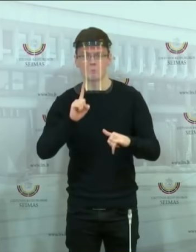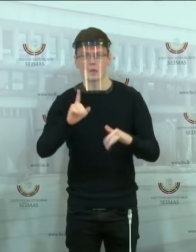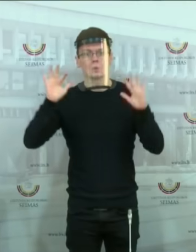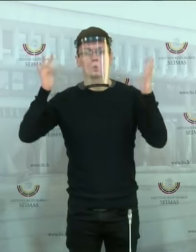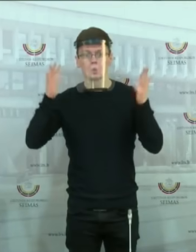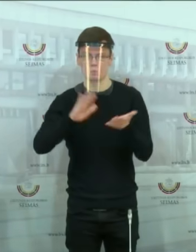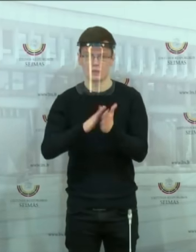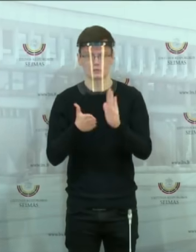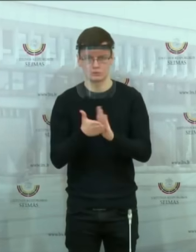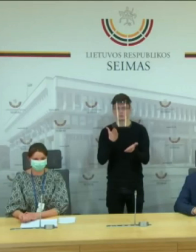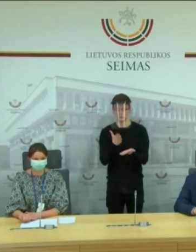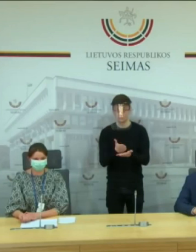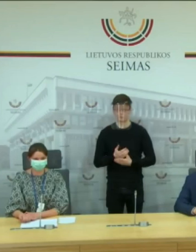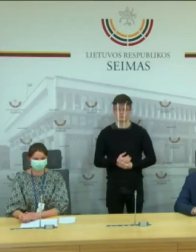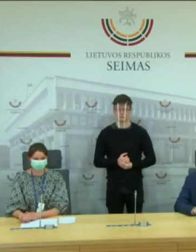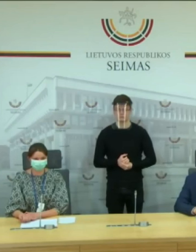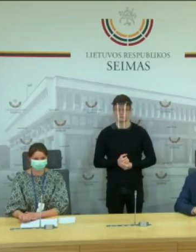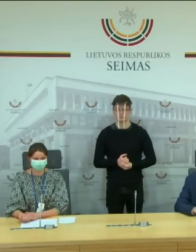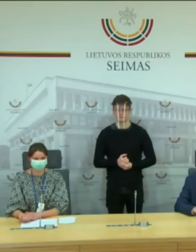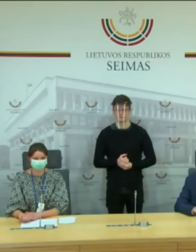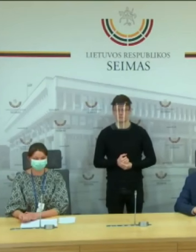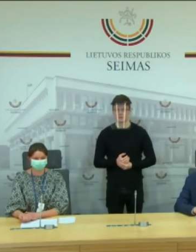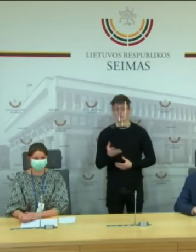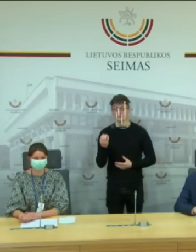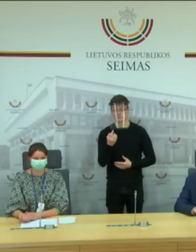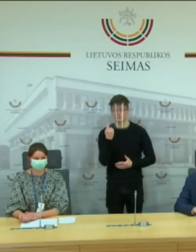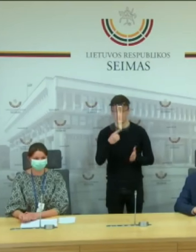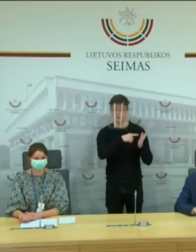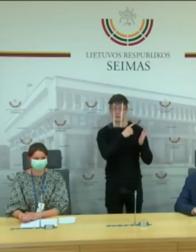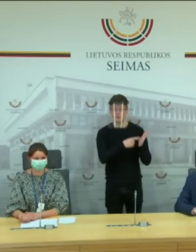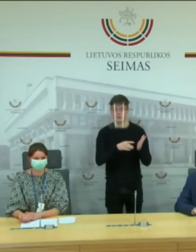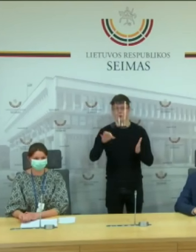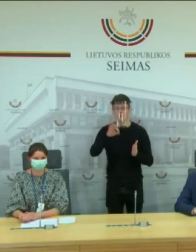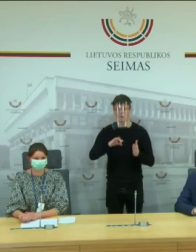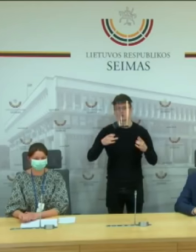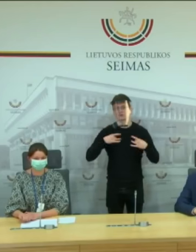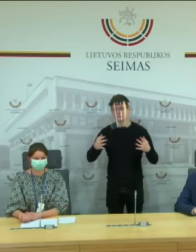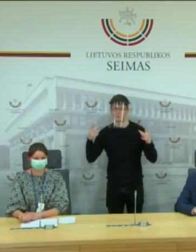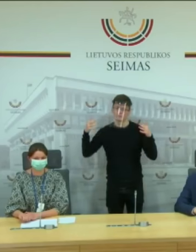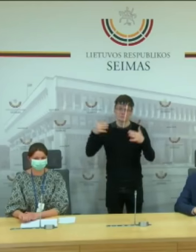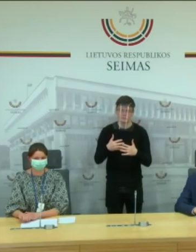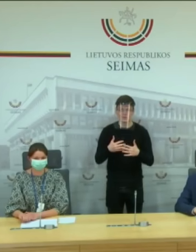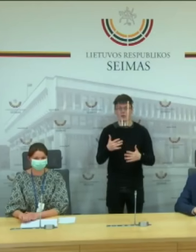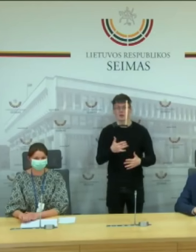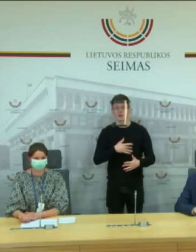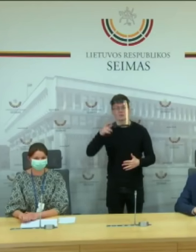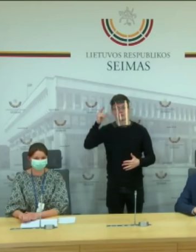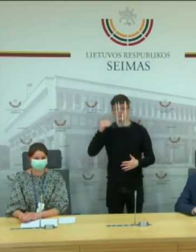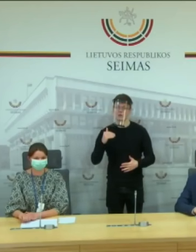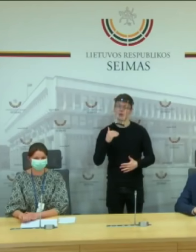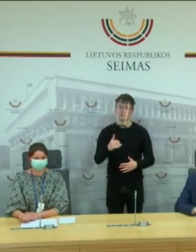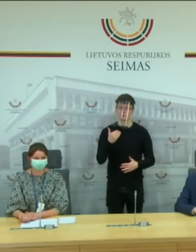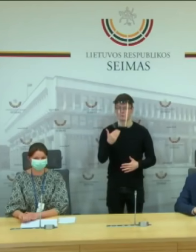scenarijui. Tuomet dar vienas klausimas apie masinius renginius. Gal yra aiški data, kaip pas Estus, pavyzdžiui,